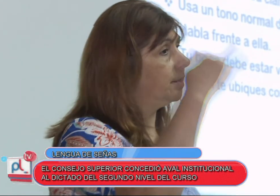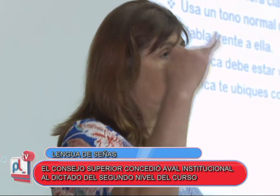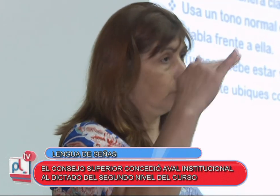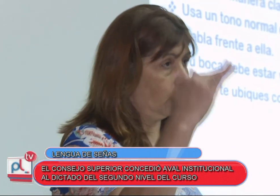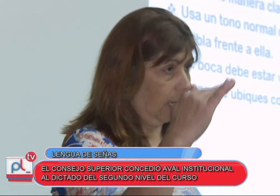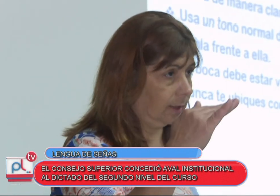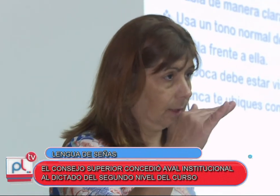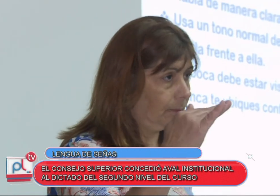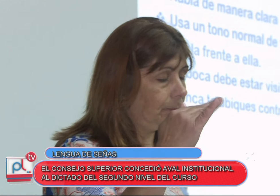sordos.